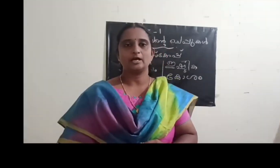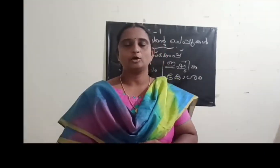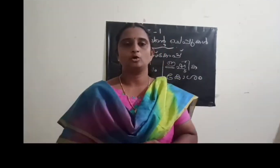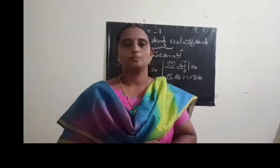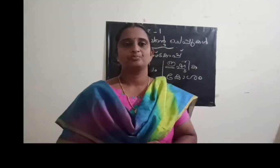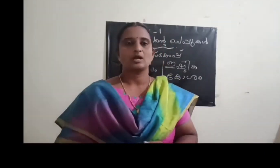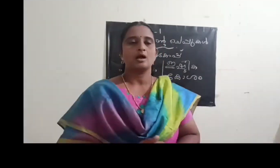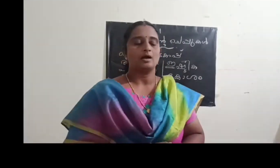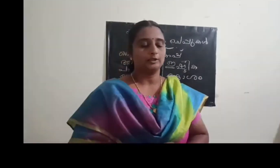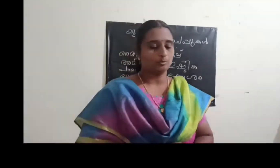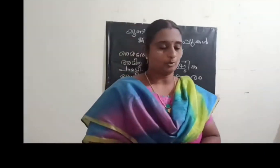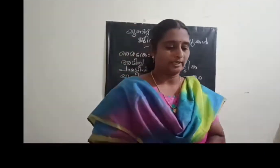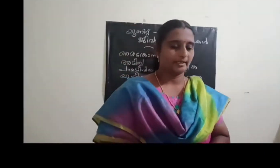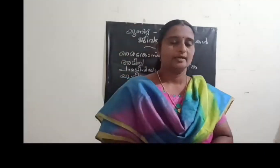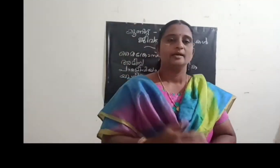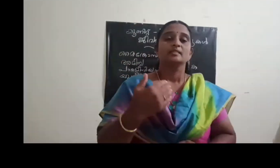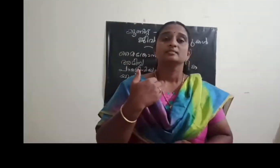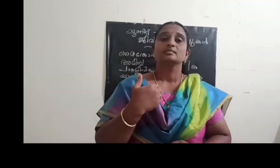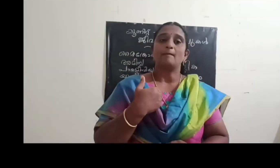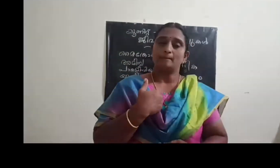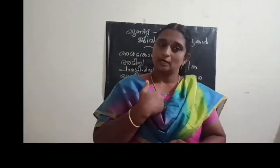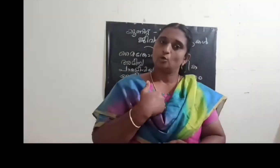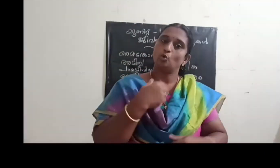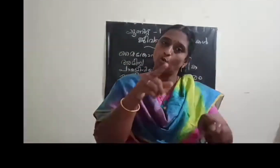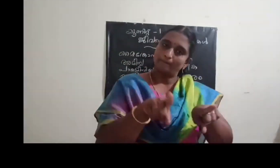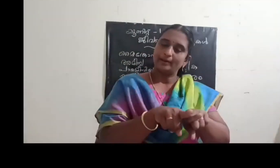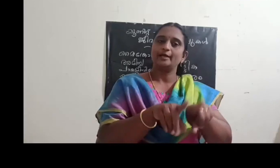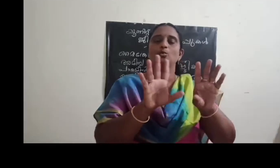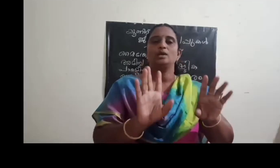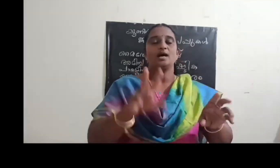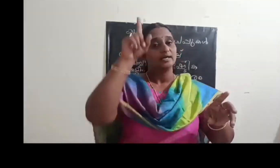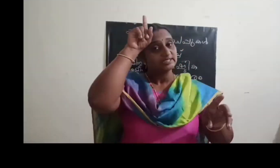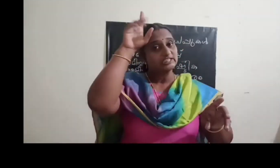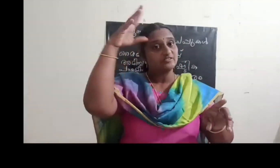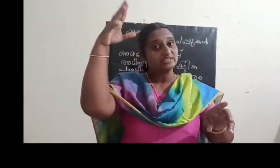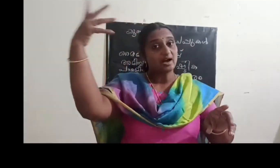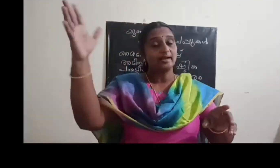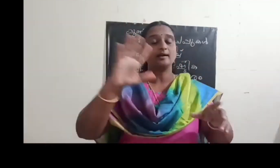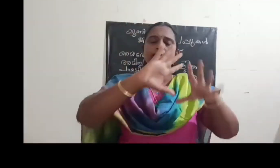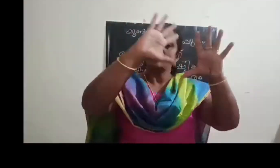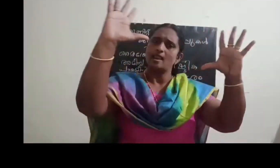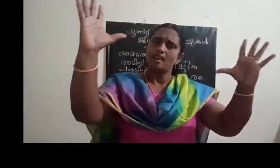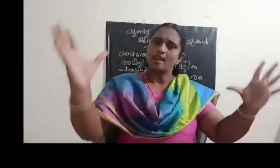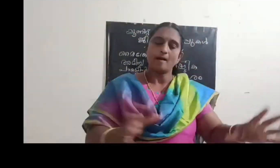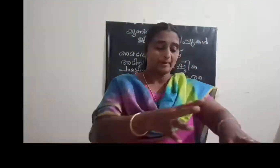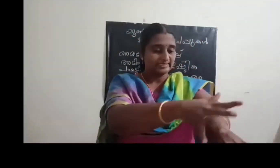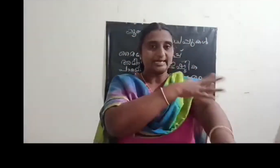മനസ്സിലായോ? അതുപോലെ നമ്മൾ ഉൾപ്പെടെയുള്ള ജീവജാലങ്ങളുടെ എല്ലാം